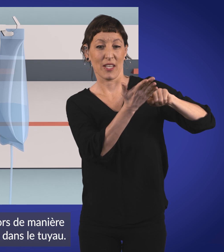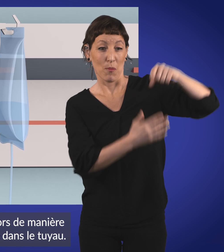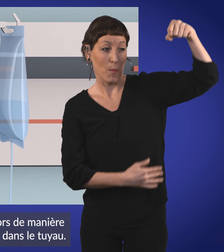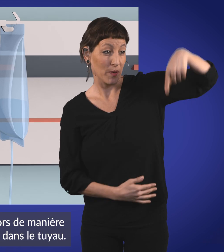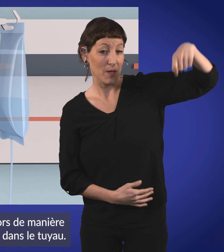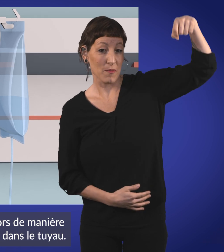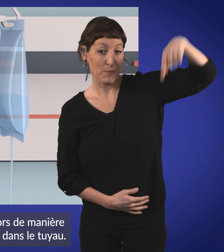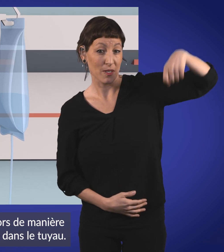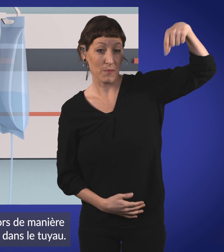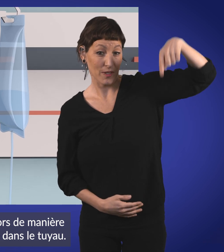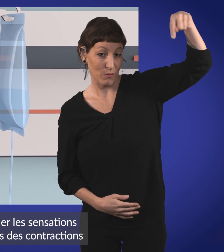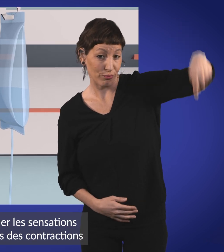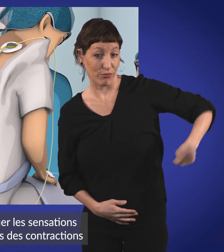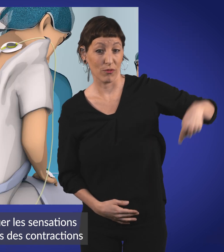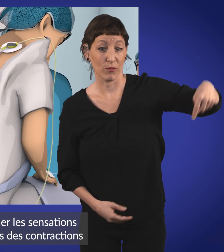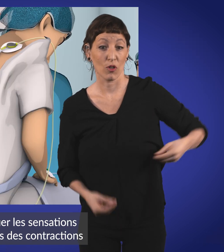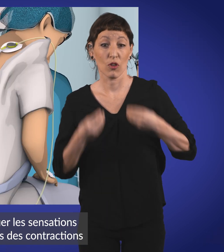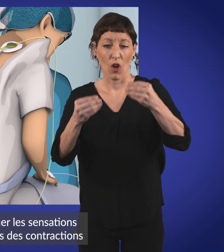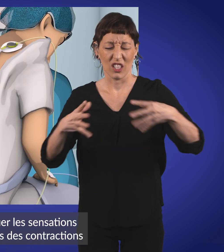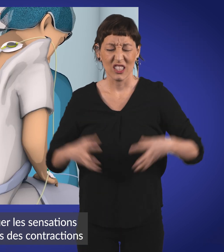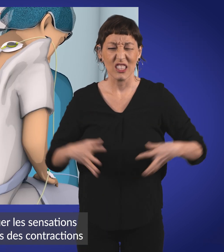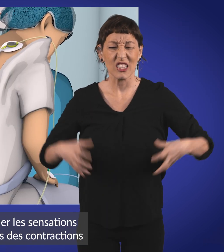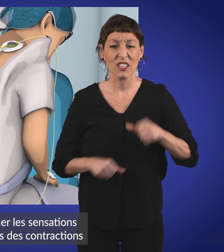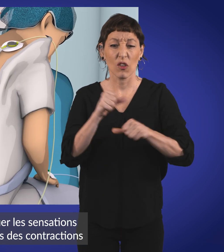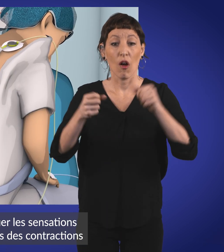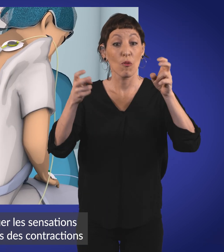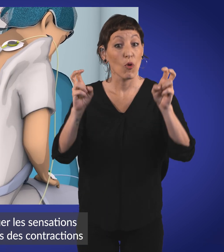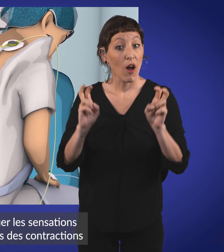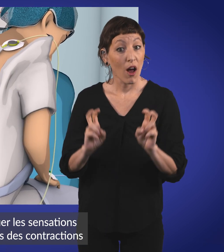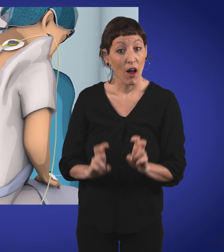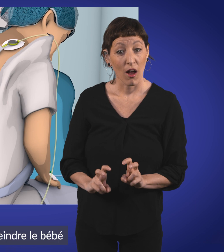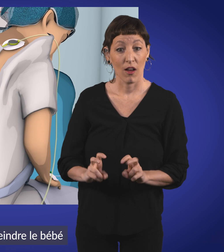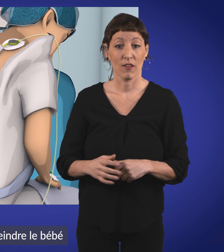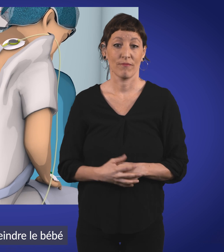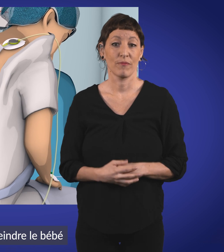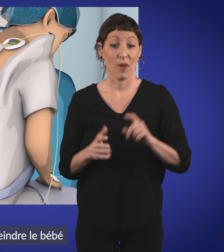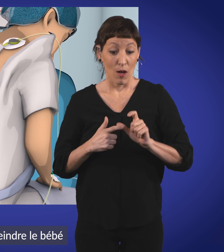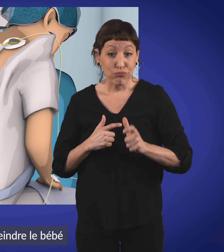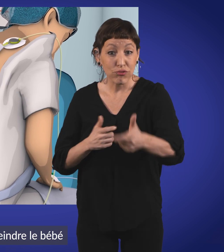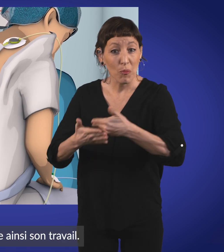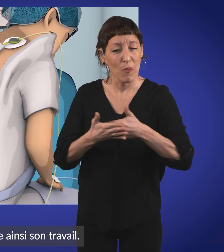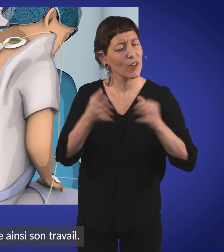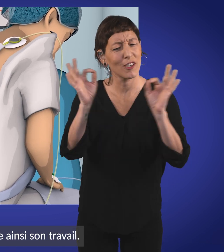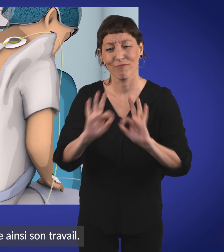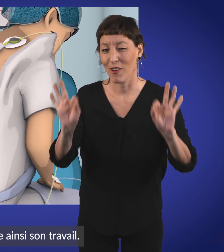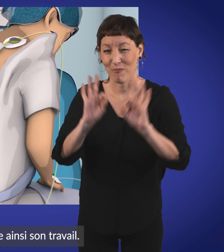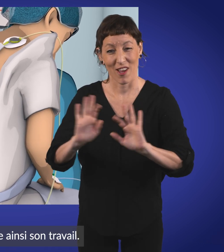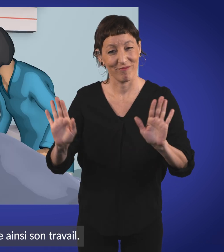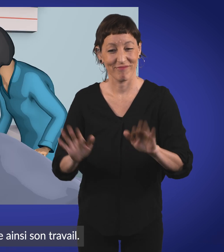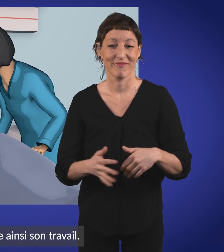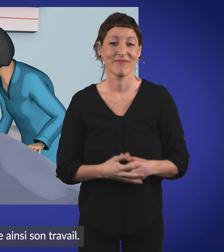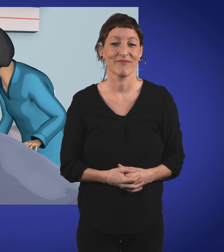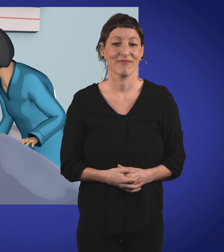manière continue dans le tuyau. Il va diminuer les sensations douloureuses des contractions sans atteindre le bébé qui continue ainsi